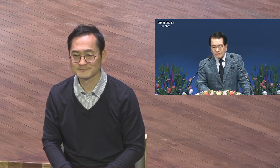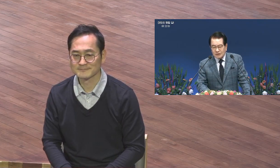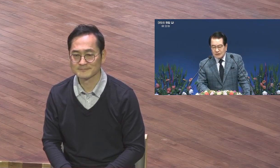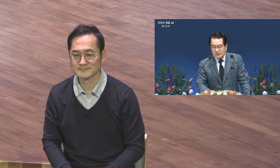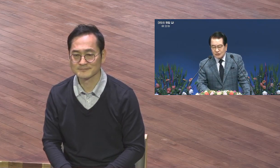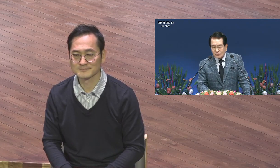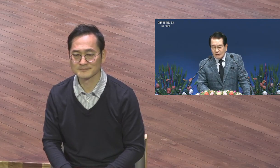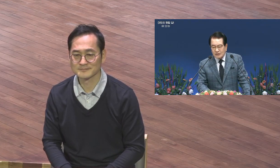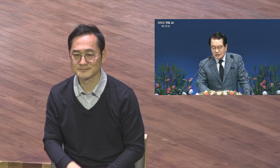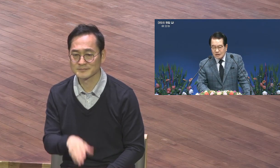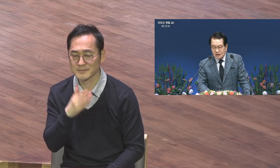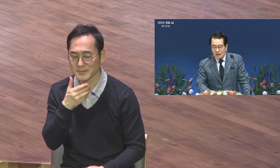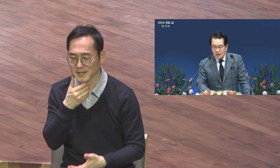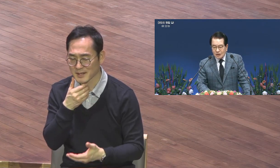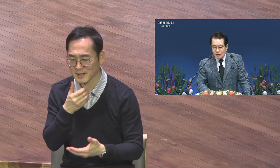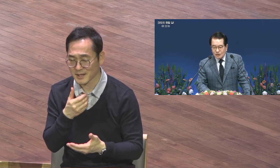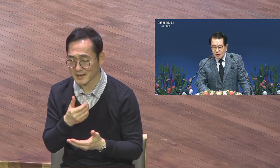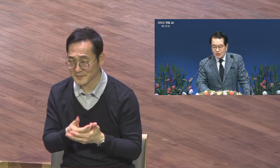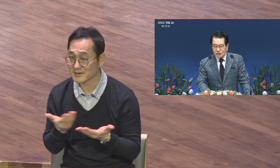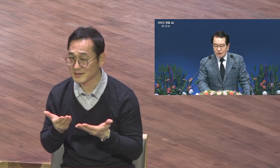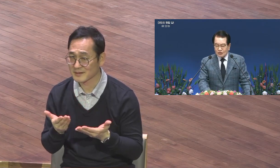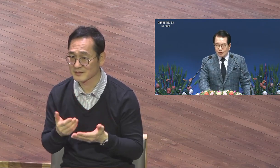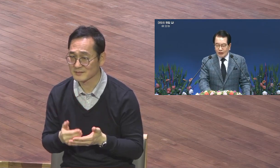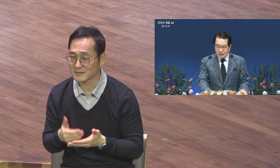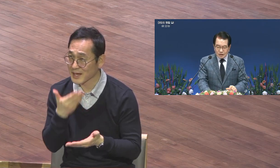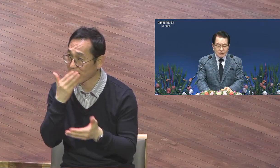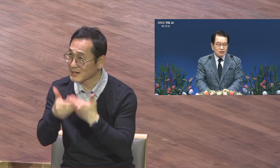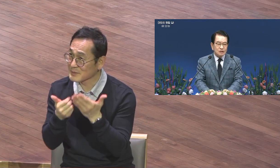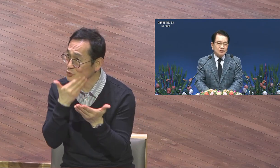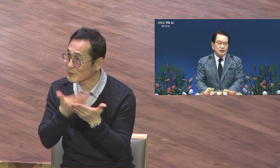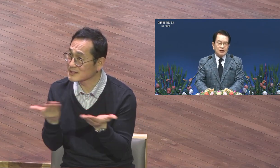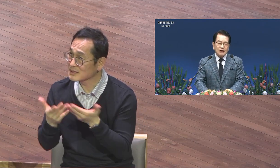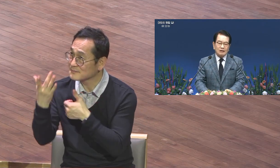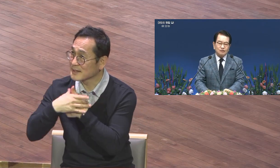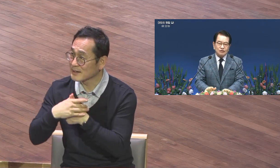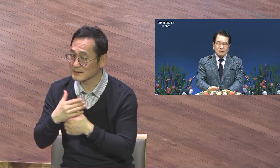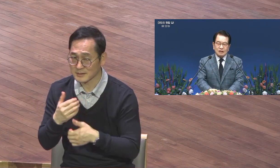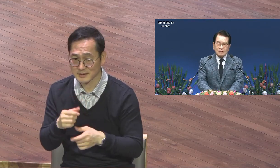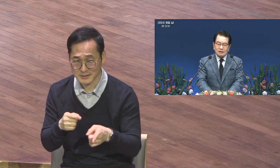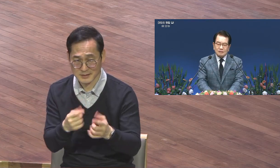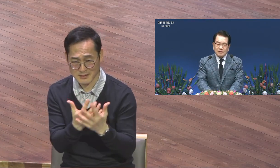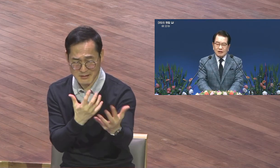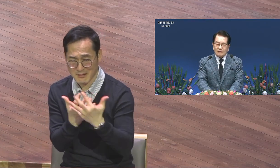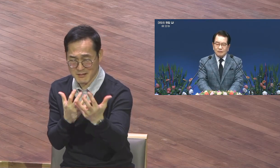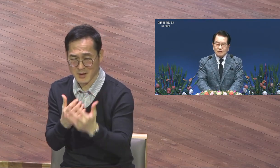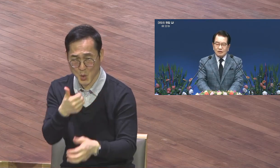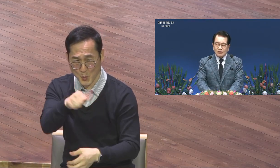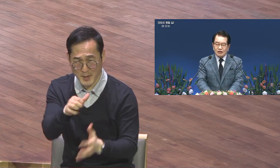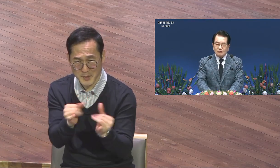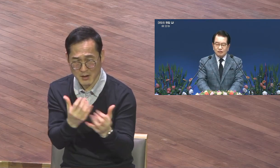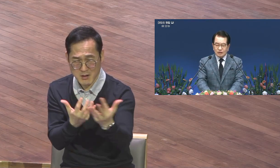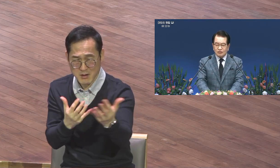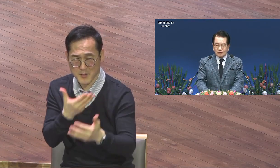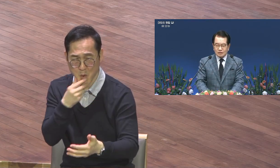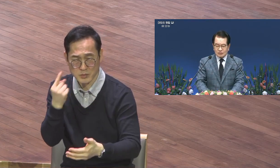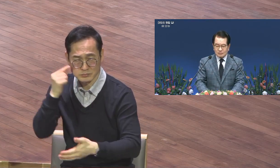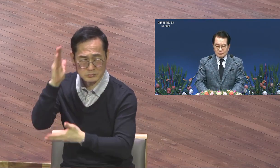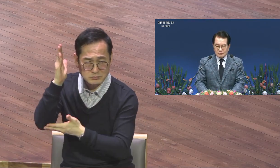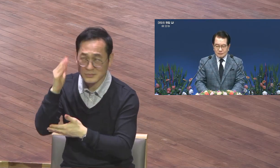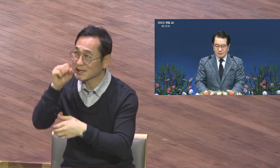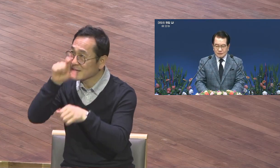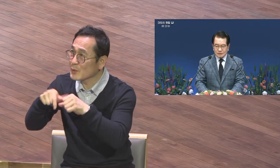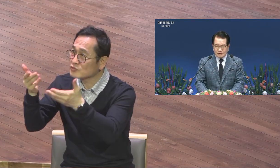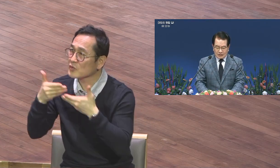너무 감격이지요. 웬 이런 어떻게 웬 이런 기회를 하나님 주시나. 막 감격 흥분이죠. 뭐